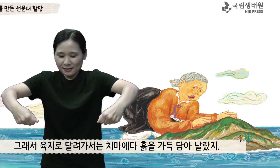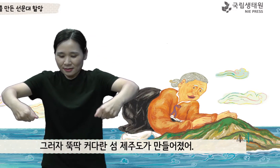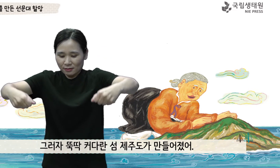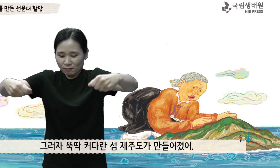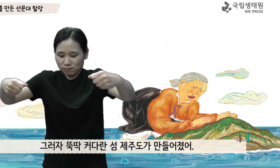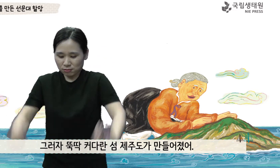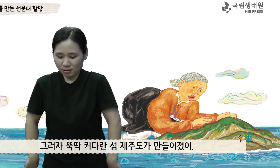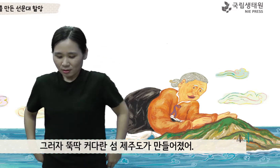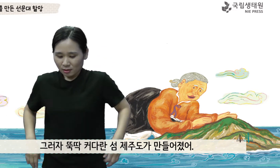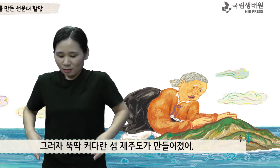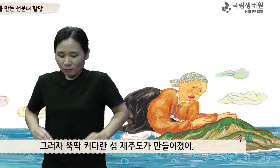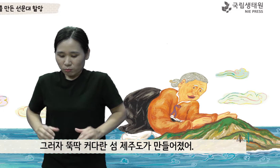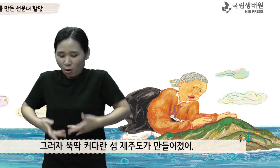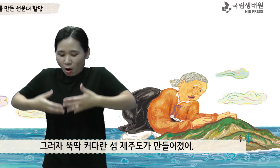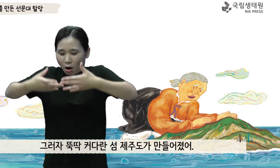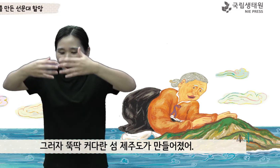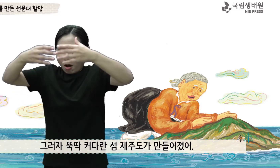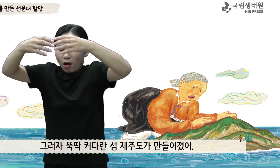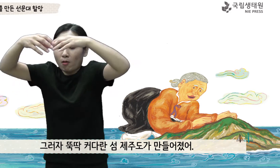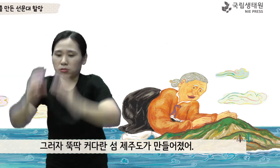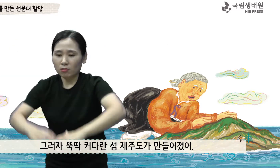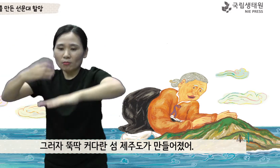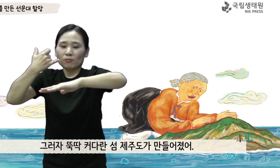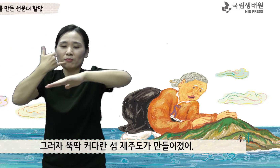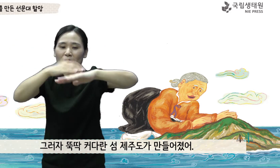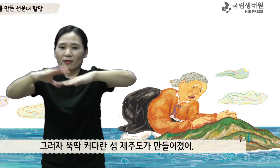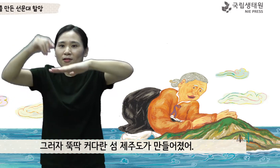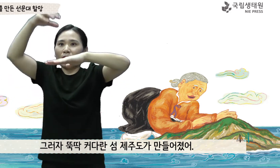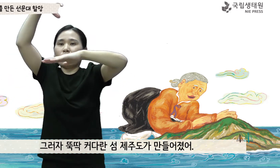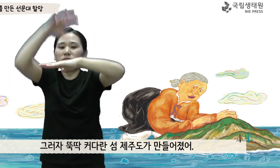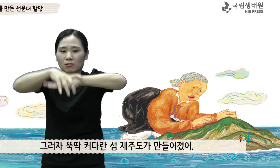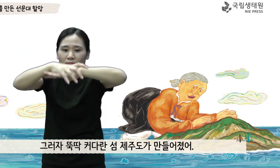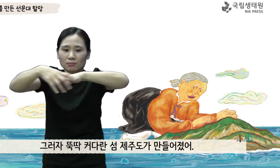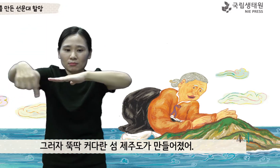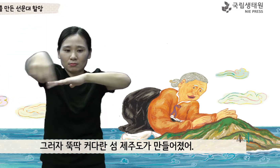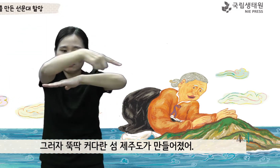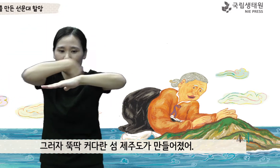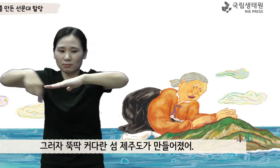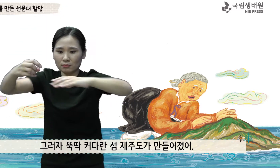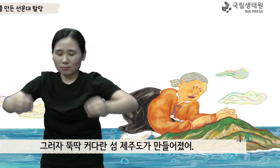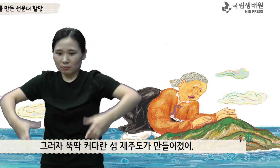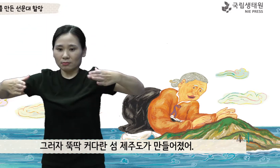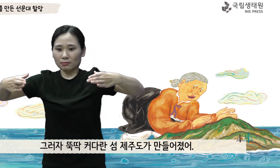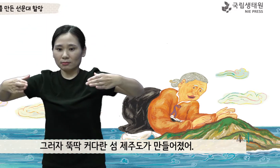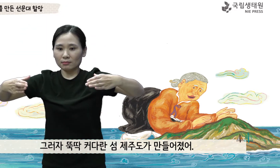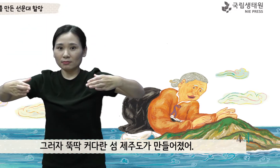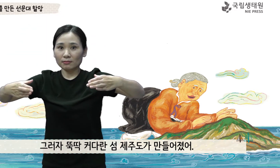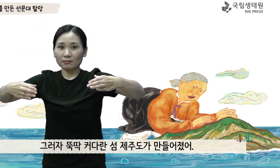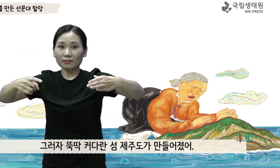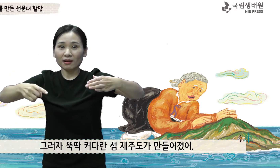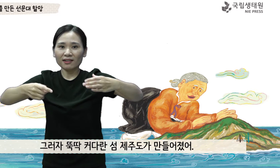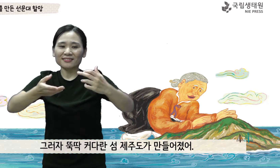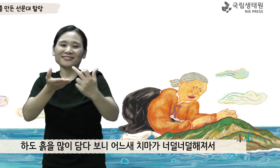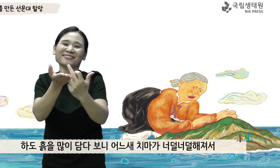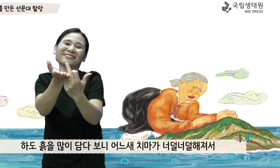그러자 뚝딱 커다란 섬 제주도가 만들어졌어.